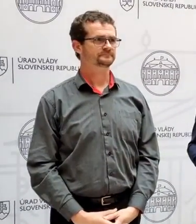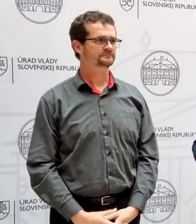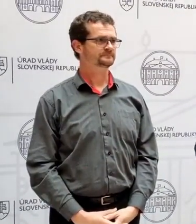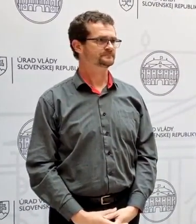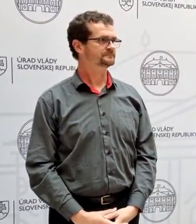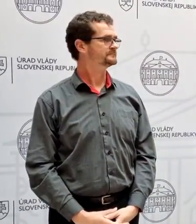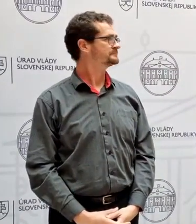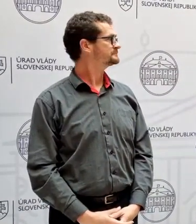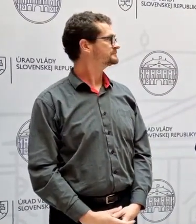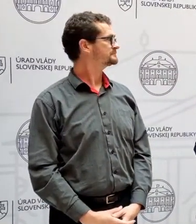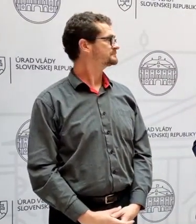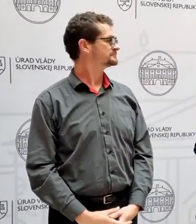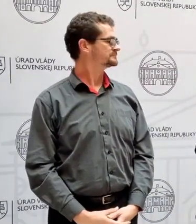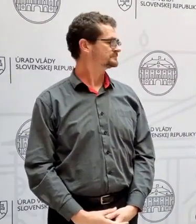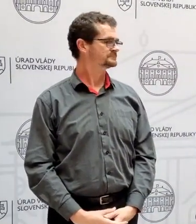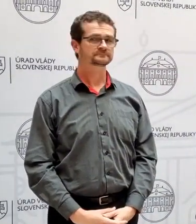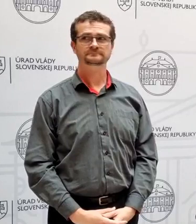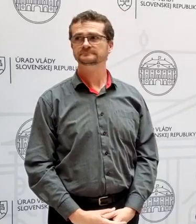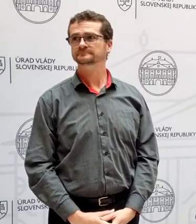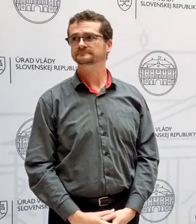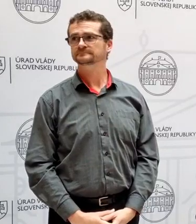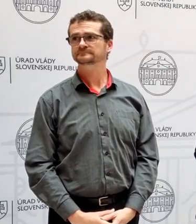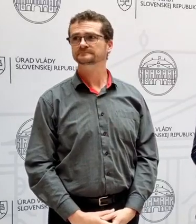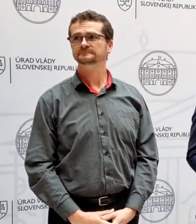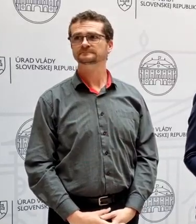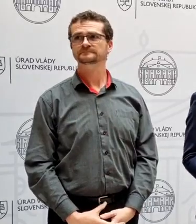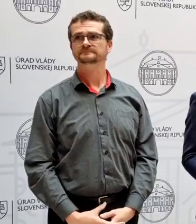Ale odpovedzme iba na otázky. Dobre.